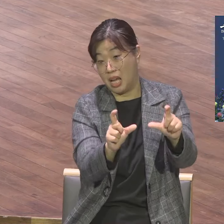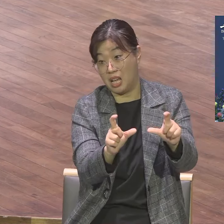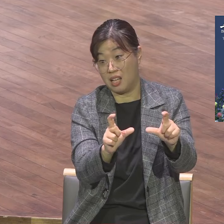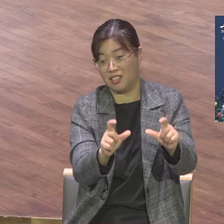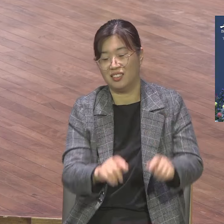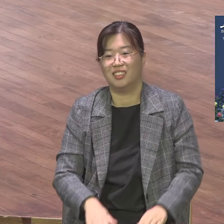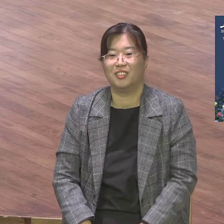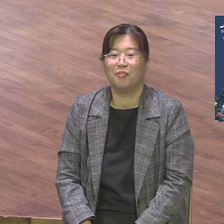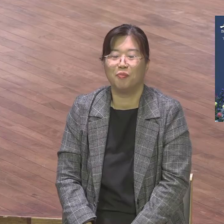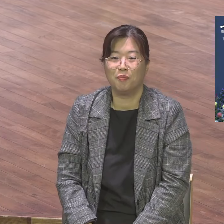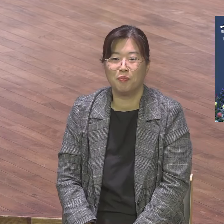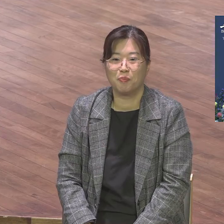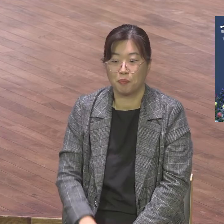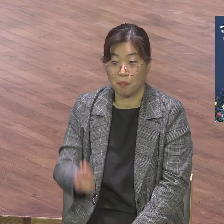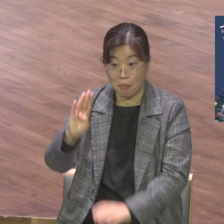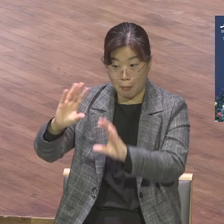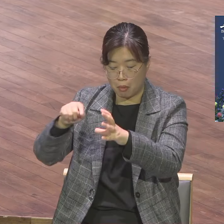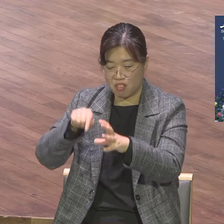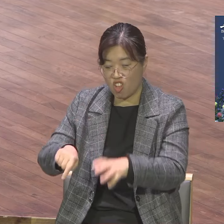스올 지옥으로 떨어졌다고.